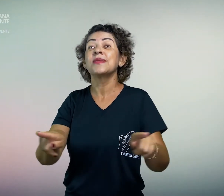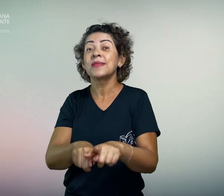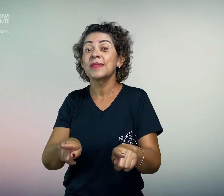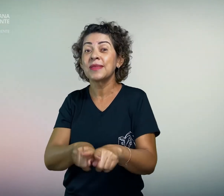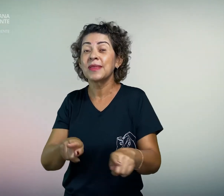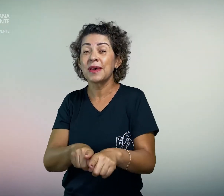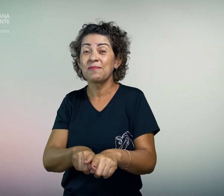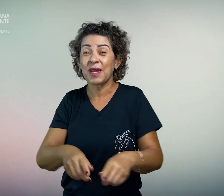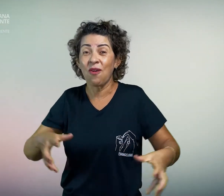pessoas.